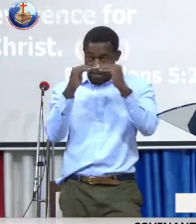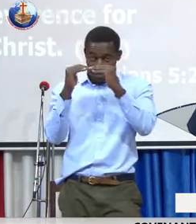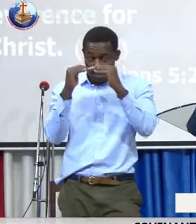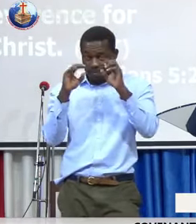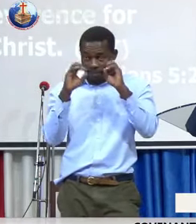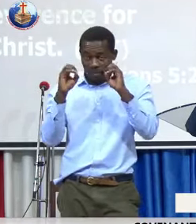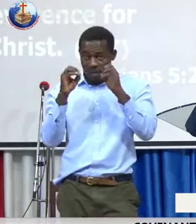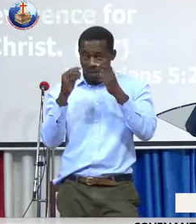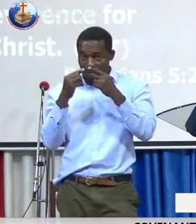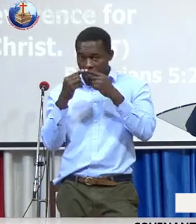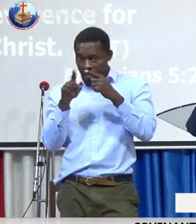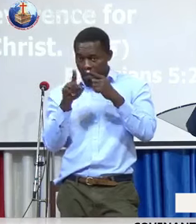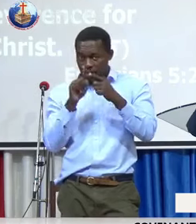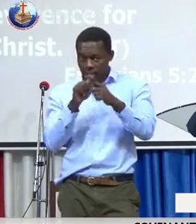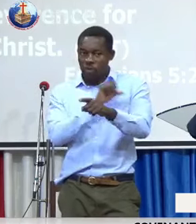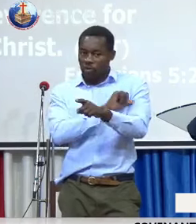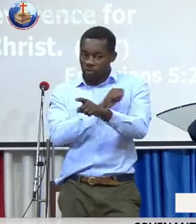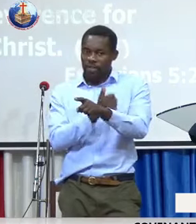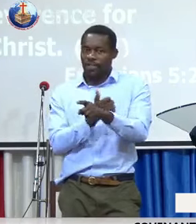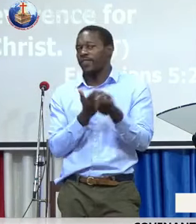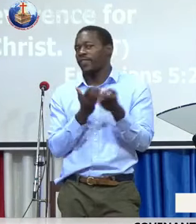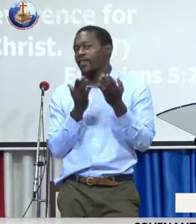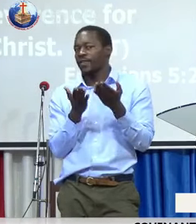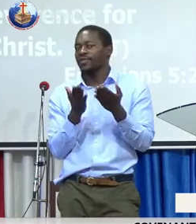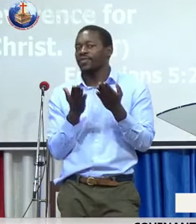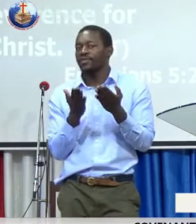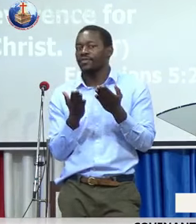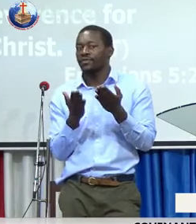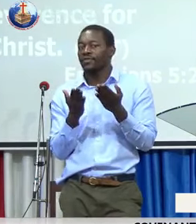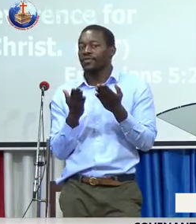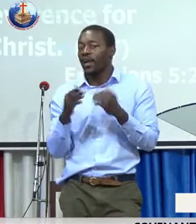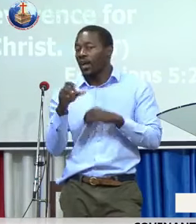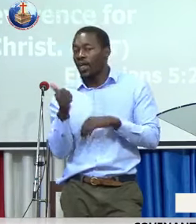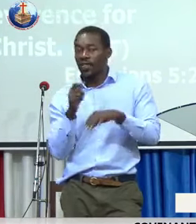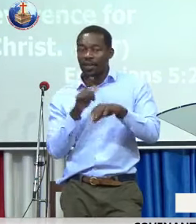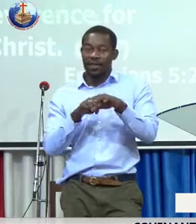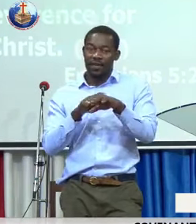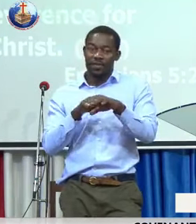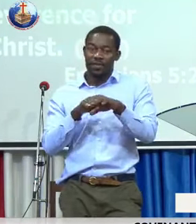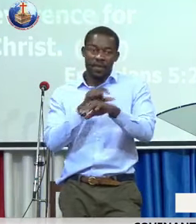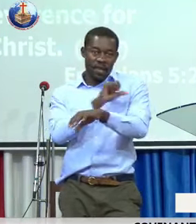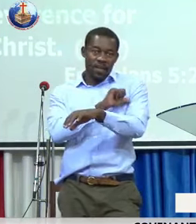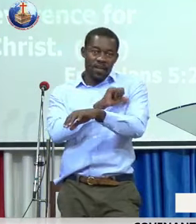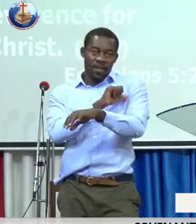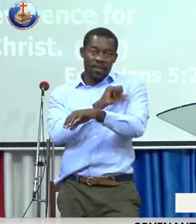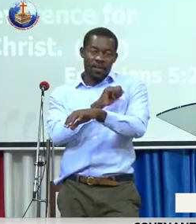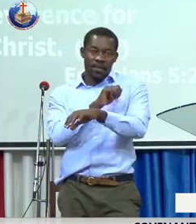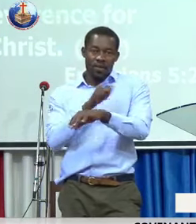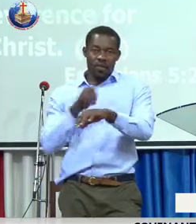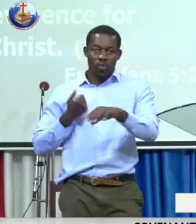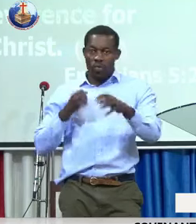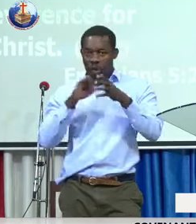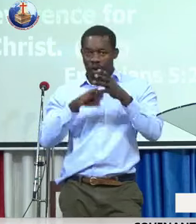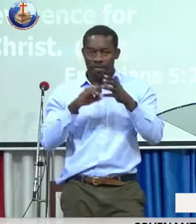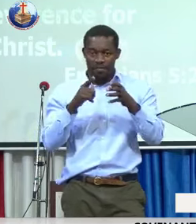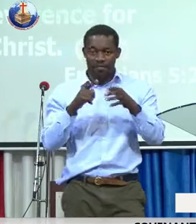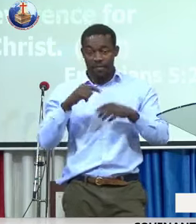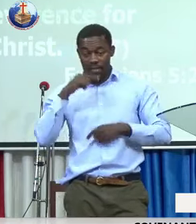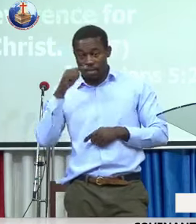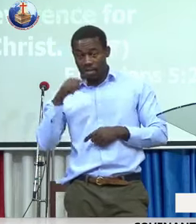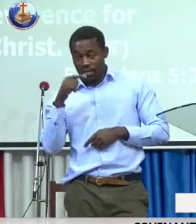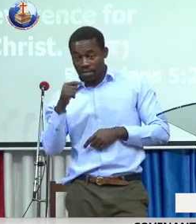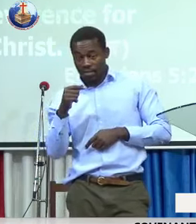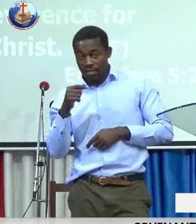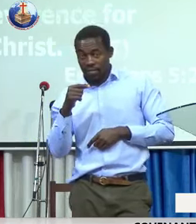nonetheless. Lakini ni mamlaka hata hivyo. So there are certain times that our wives will tell us something, husbands. Kwa hivyo kuna kitu ambacho sisi kama